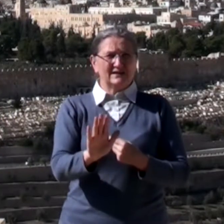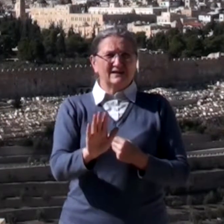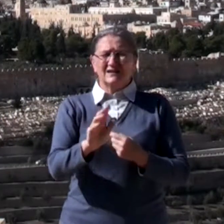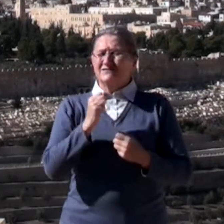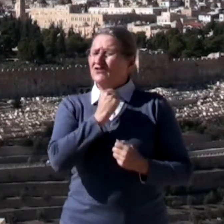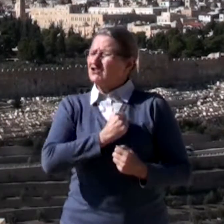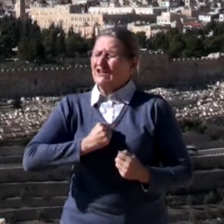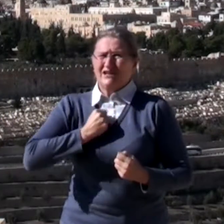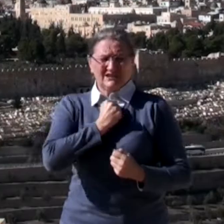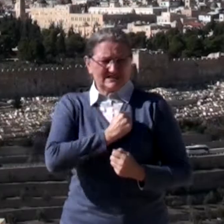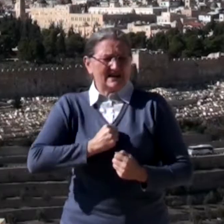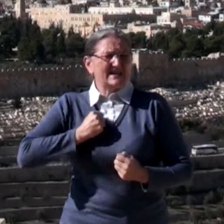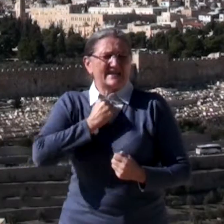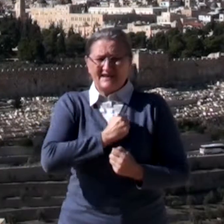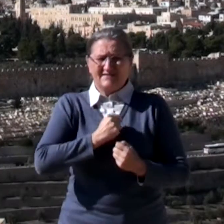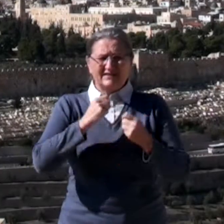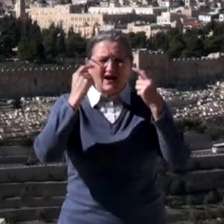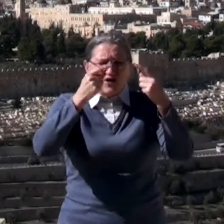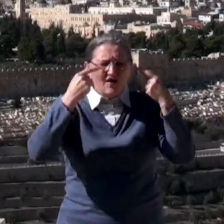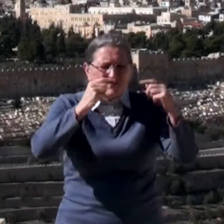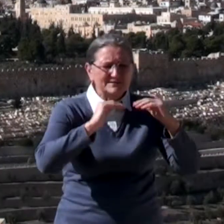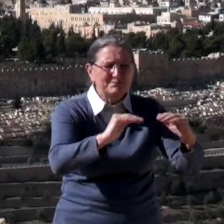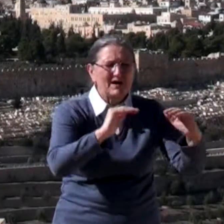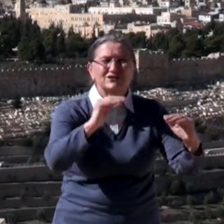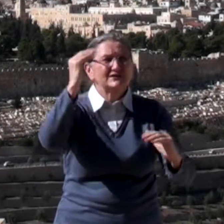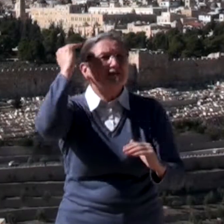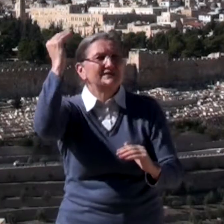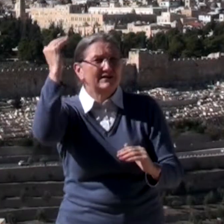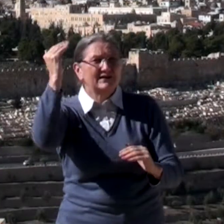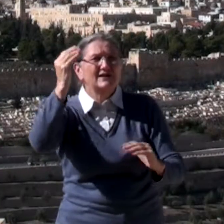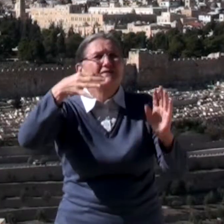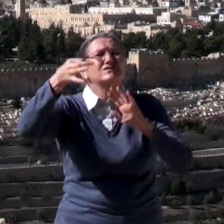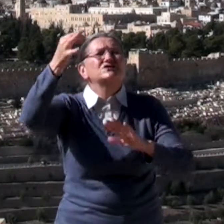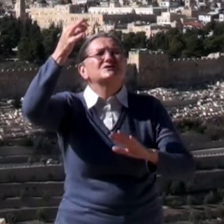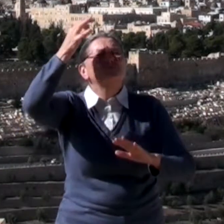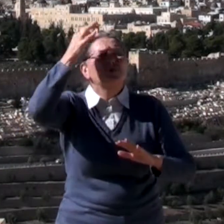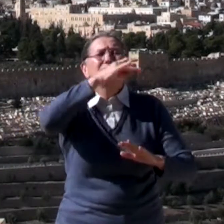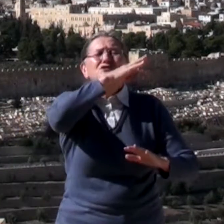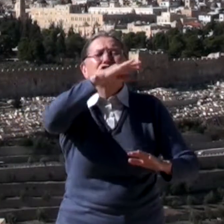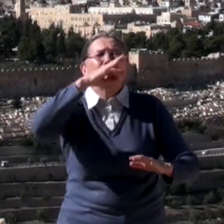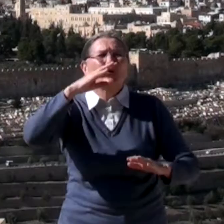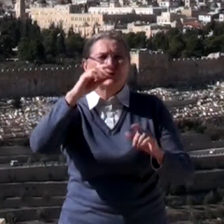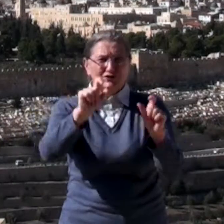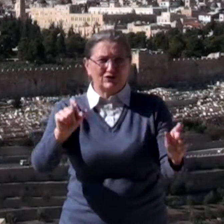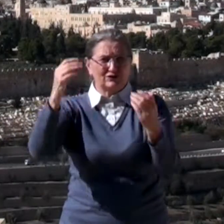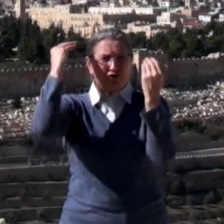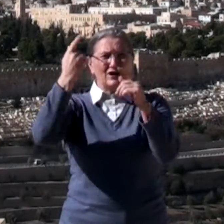Возгорелся гнев Твой на овец пажити Твоей. Вспомни сонм Твой, который